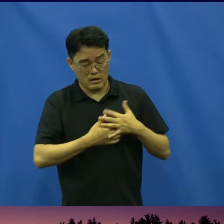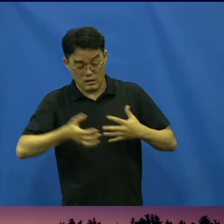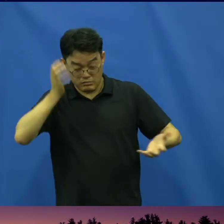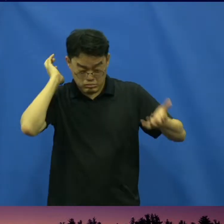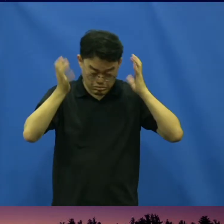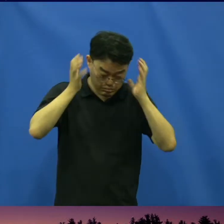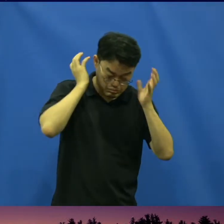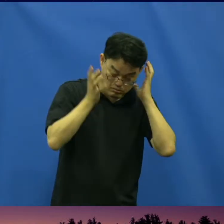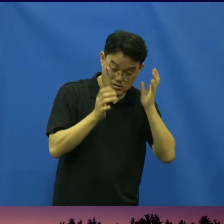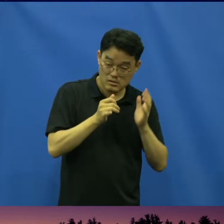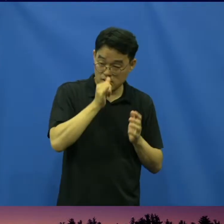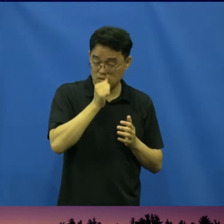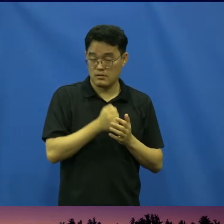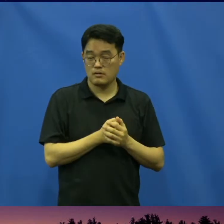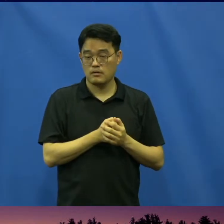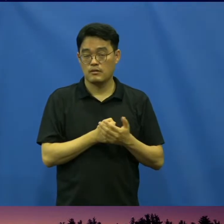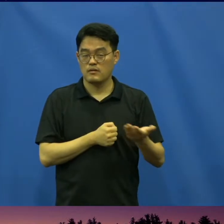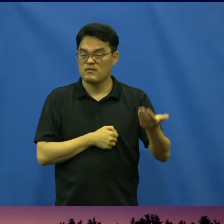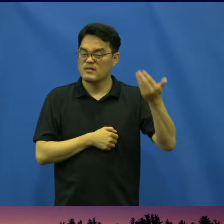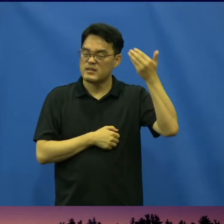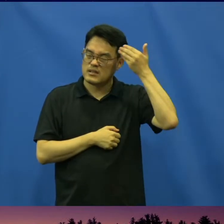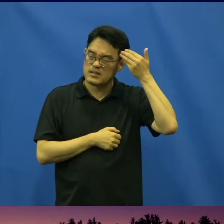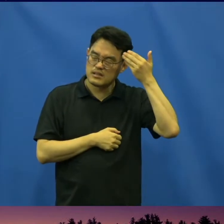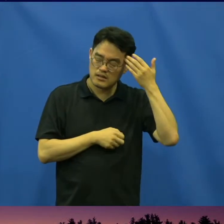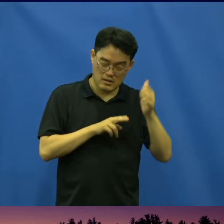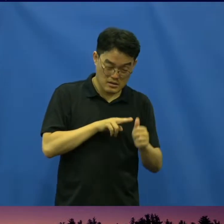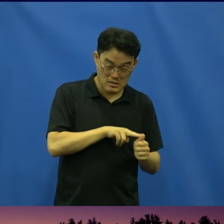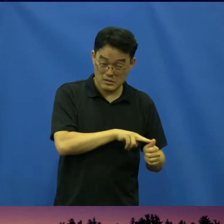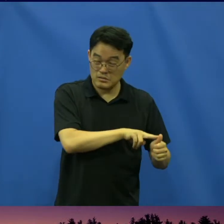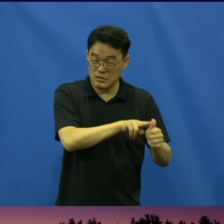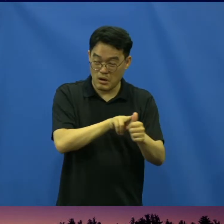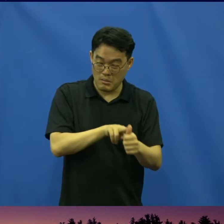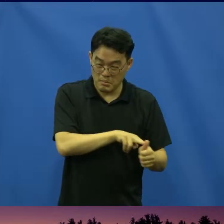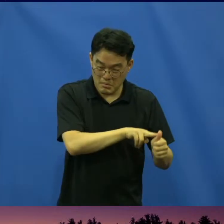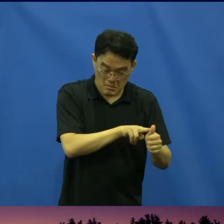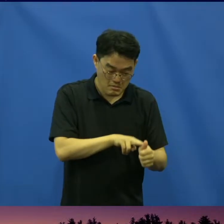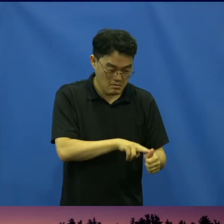지식의 정보의 이 비닉빈 부익 시대가 더 열렸어요.